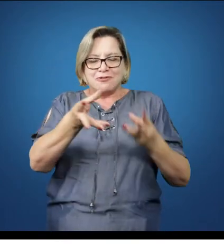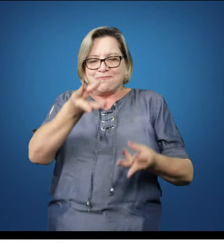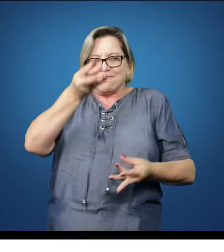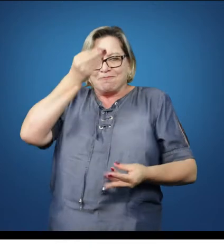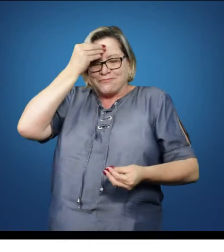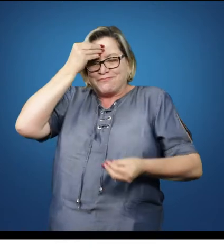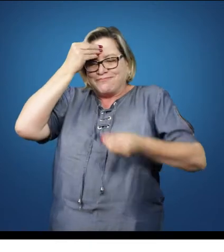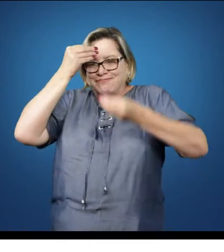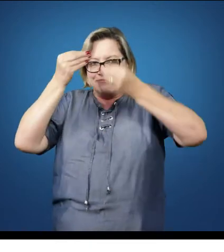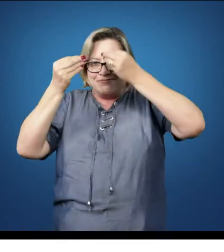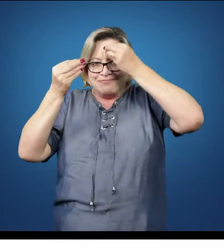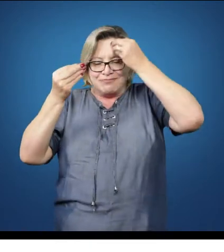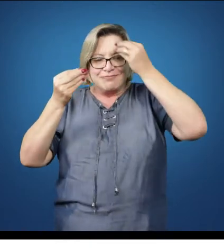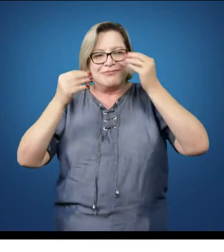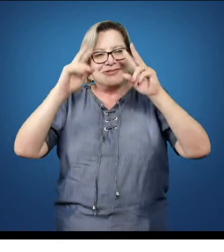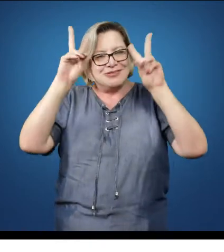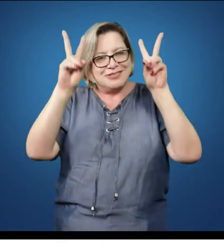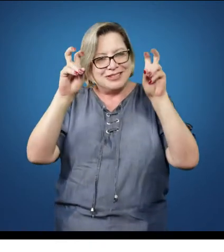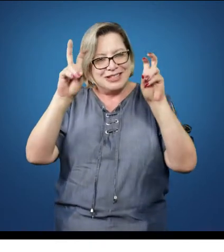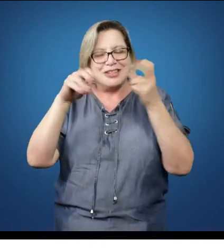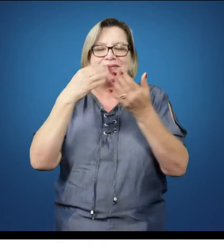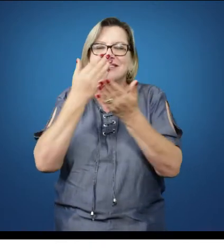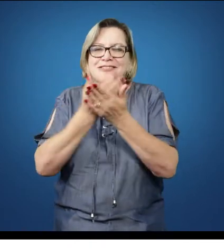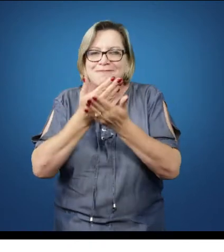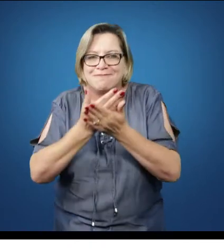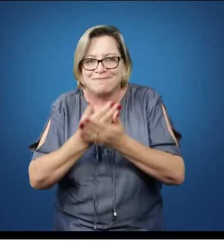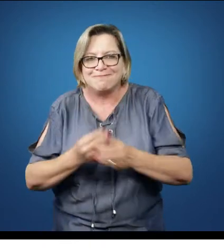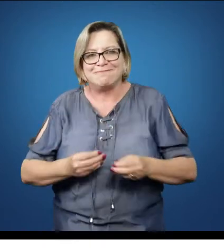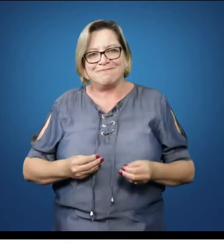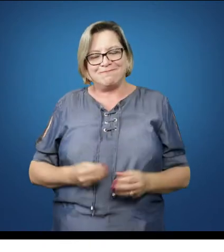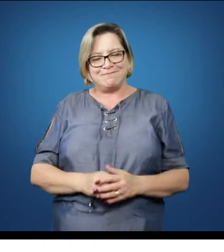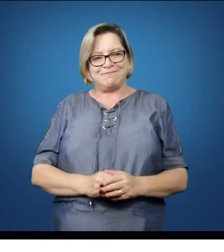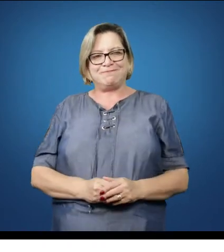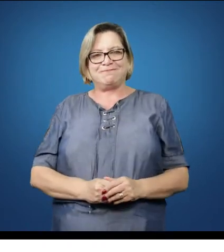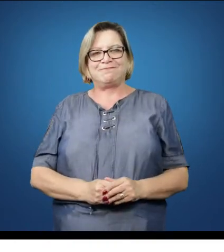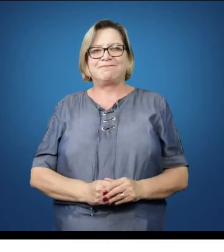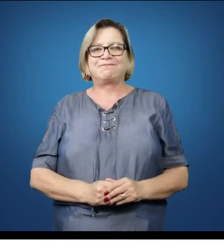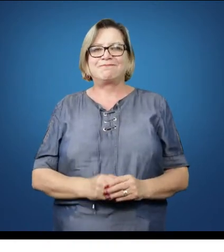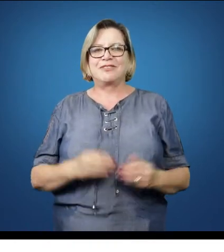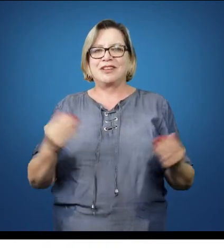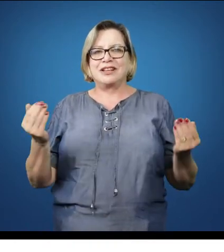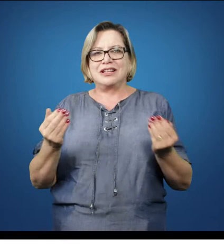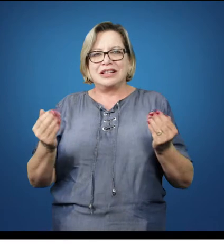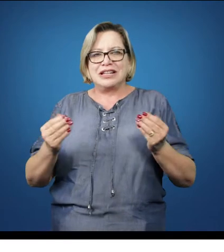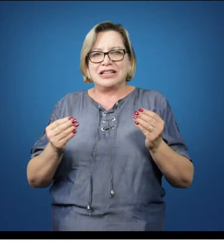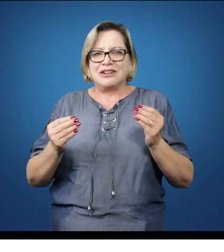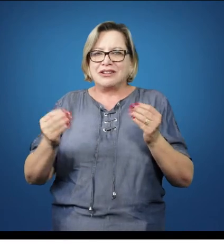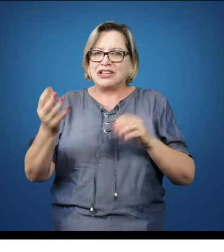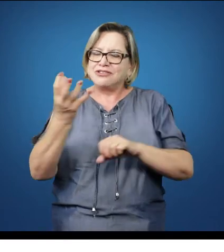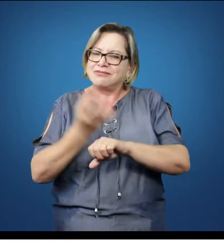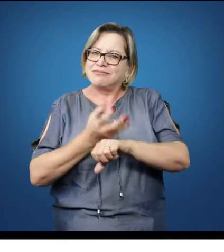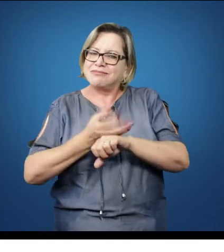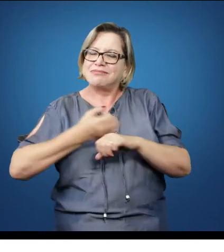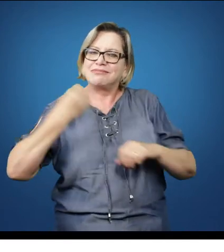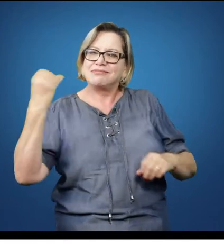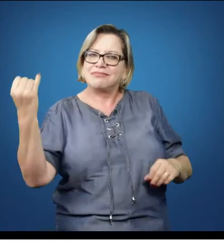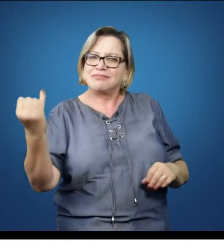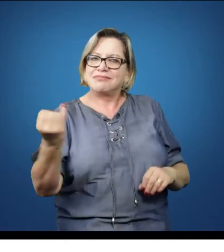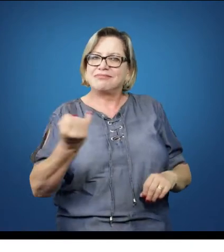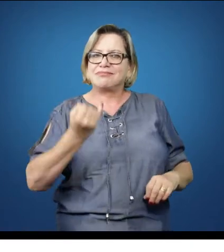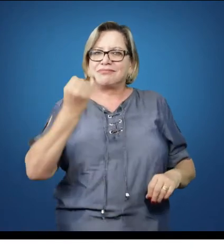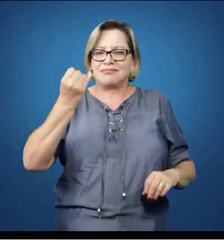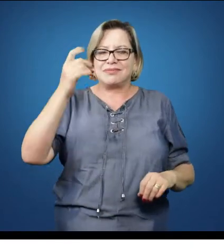conteúdos que serão propostas a vocês ela se torna importante porque